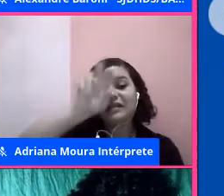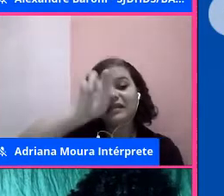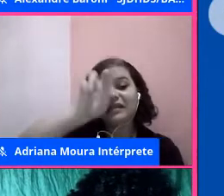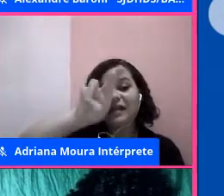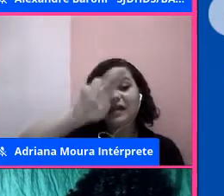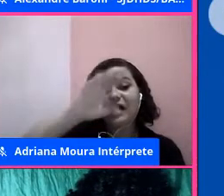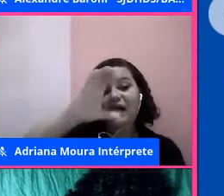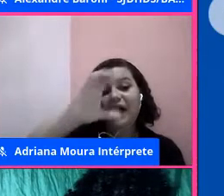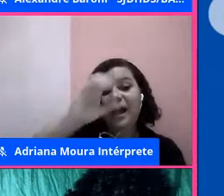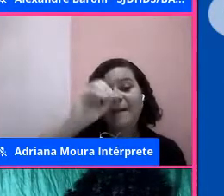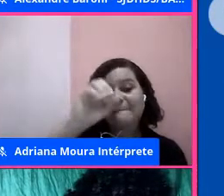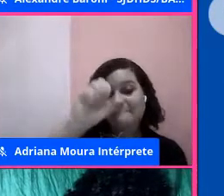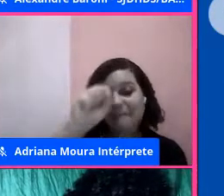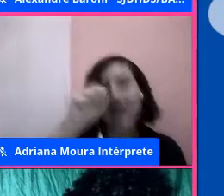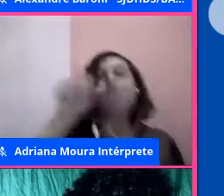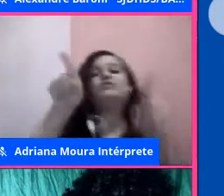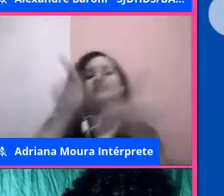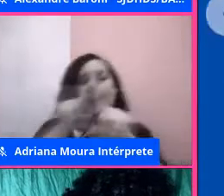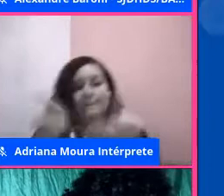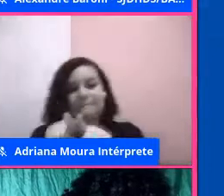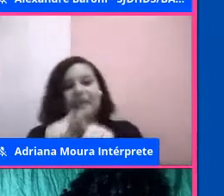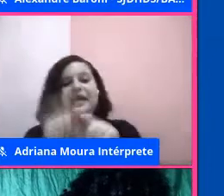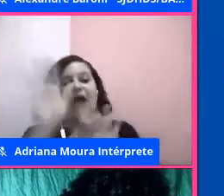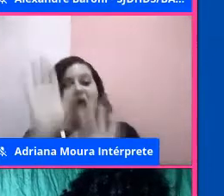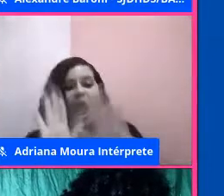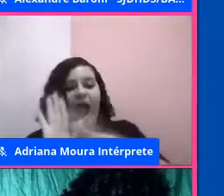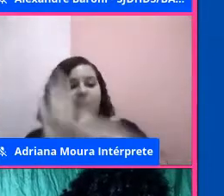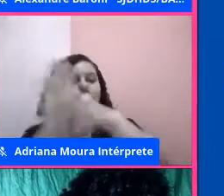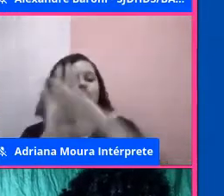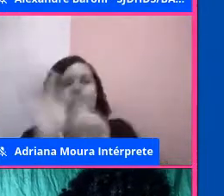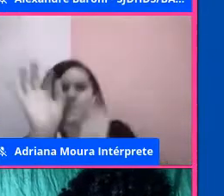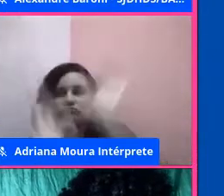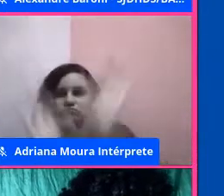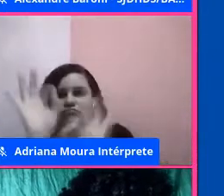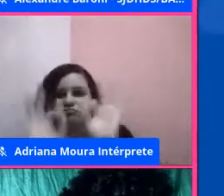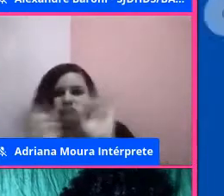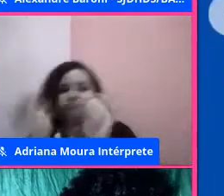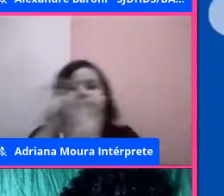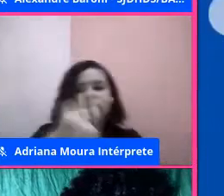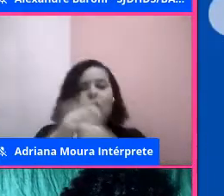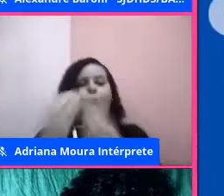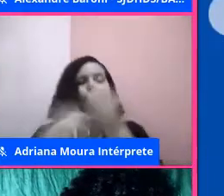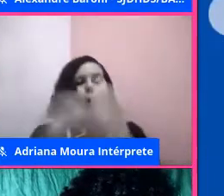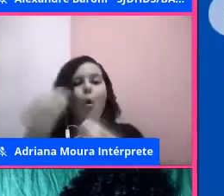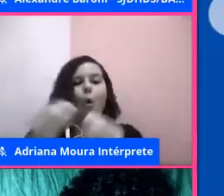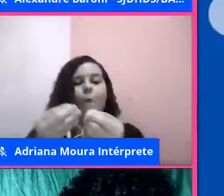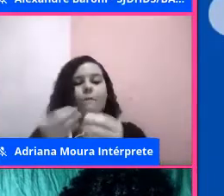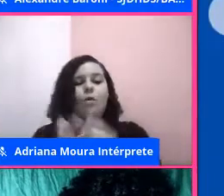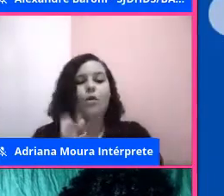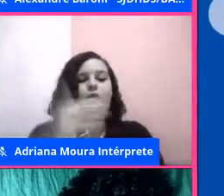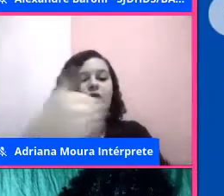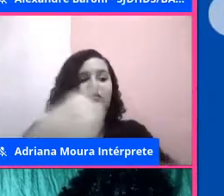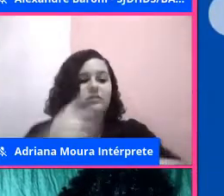vão ver a simulação, utilizado na mobilidade urbana, no transporte público. E o